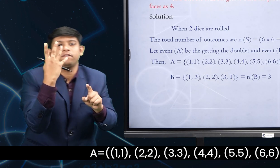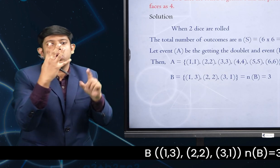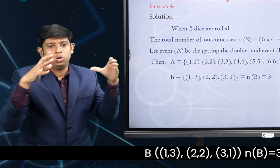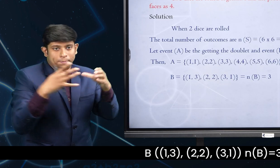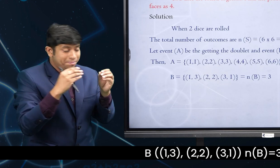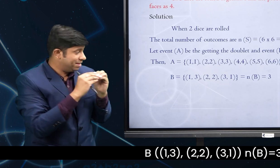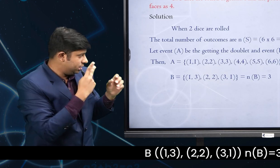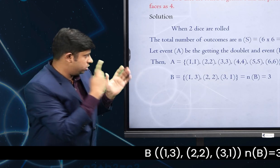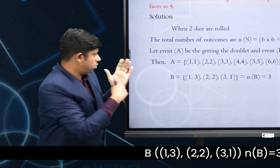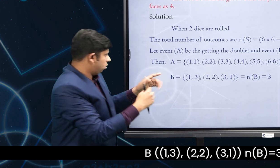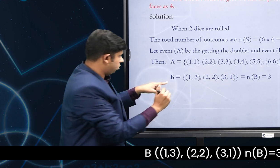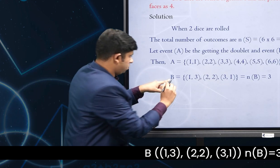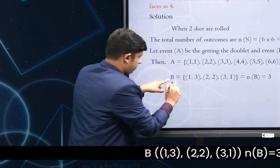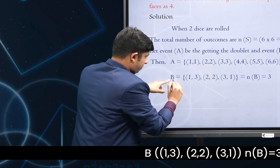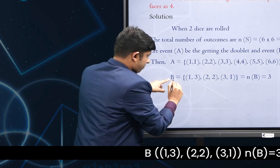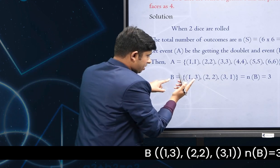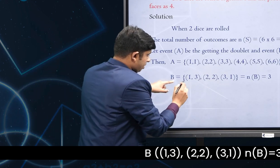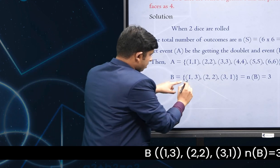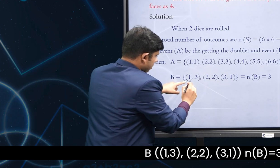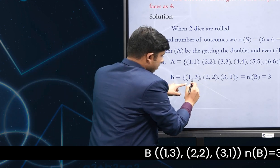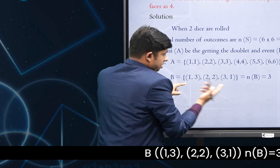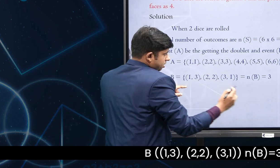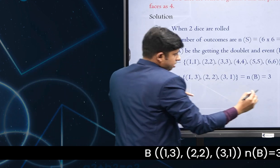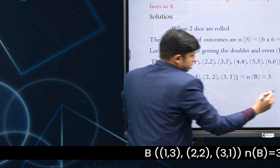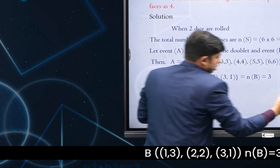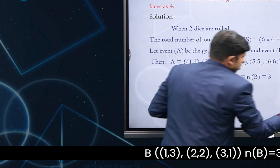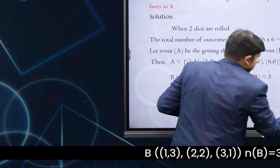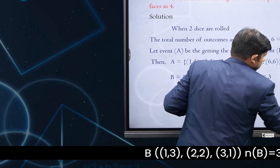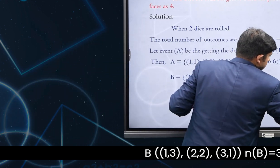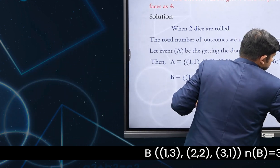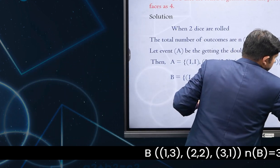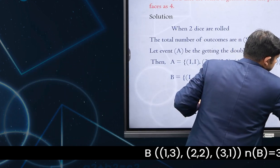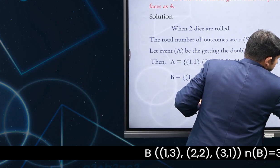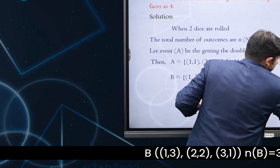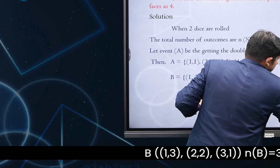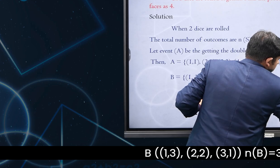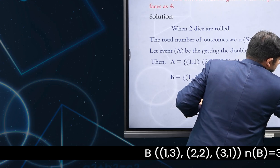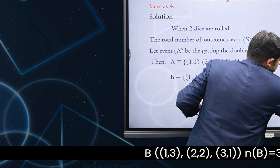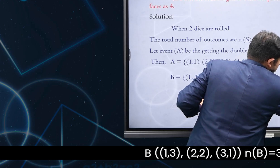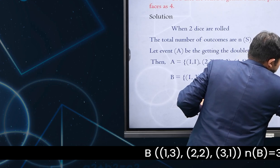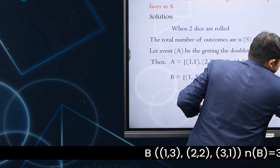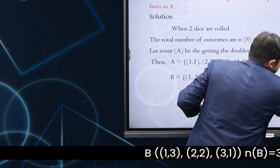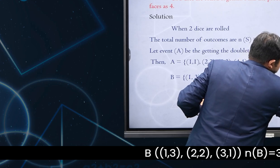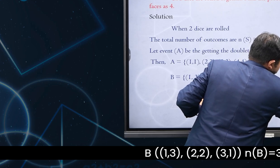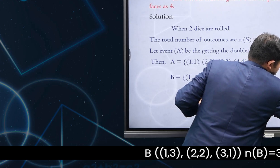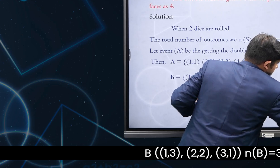बी कंसामध्ये 1, 3, दुसऱ्या कंसामध्ये 2, तिसऱ्या कंसामध्ये 3, 1,